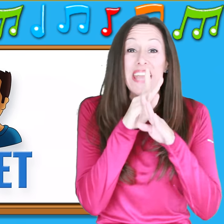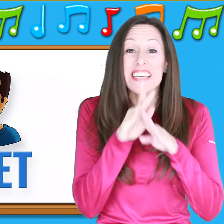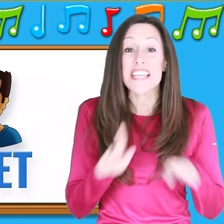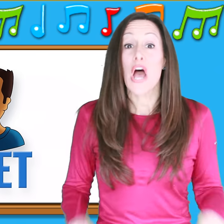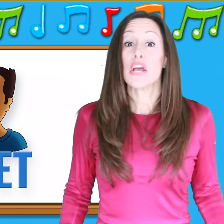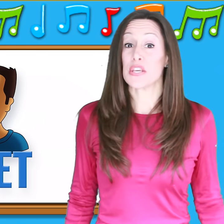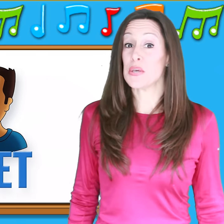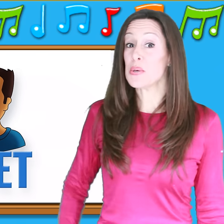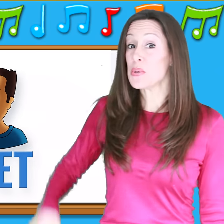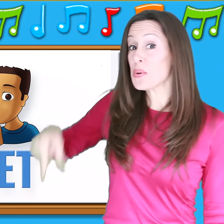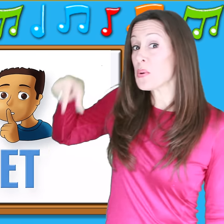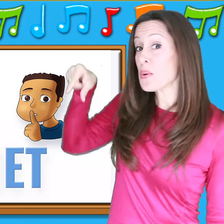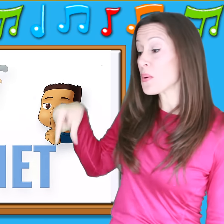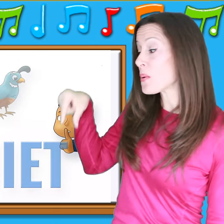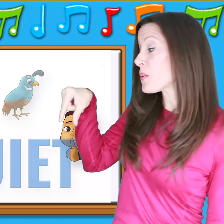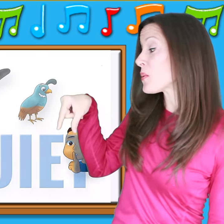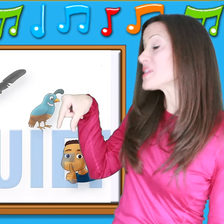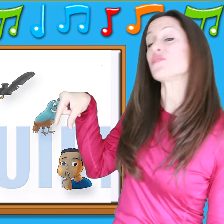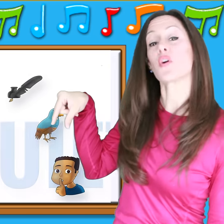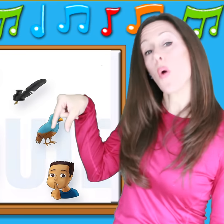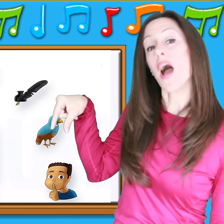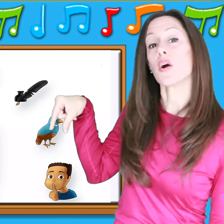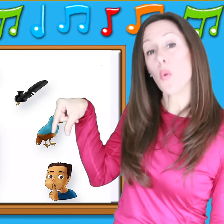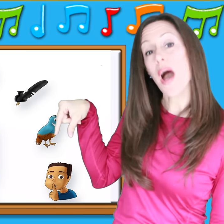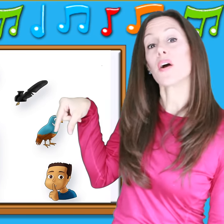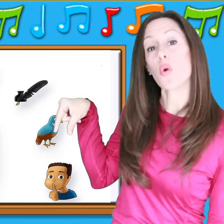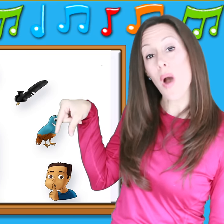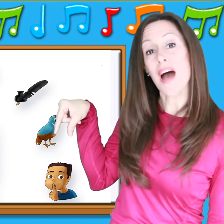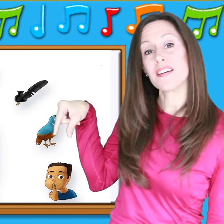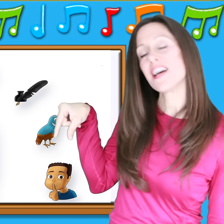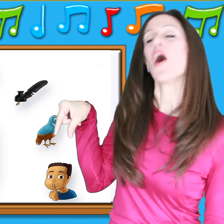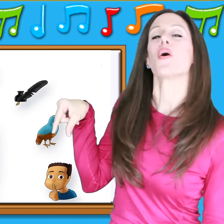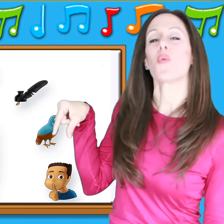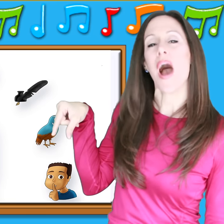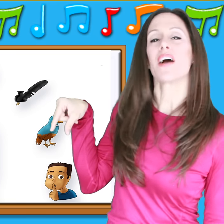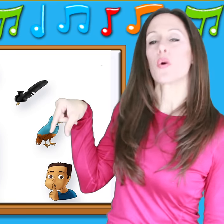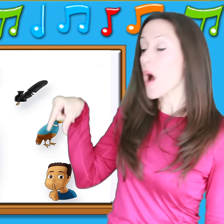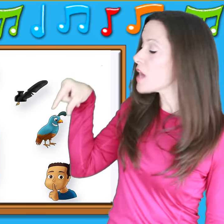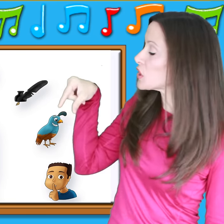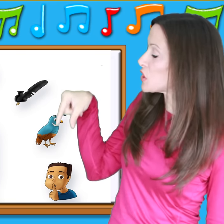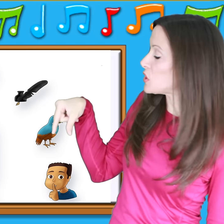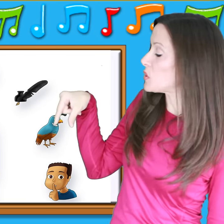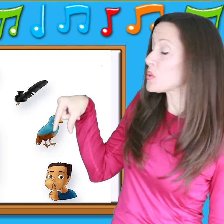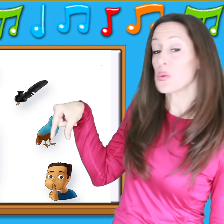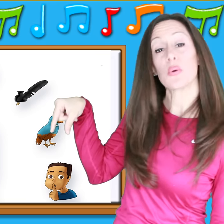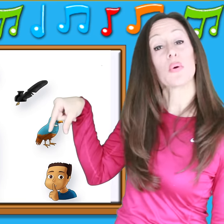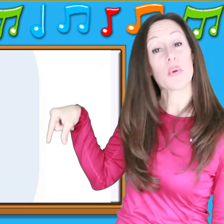quiet. Q is for qua, qua, qua, qua, qua, Q.